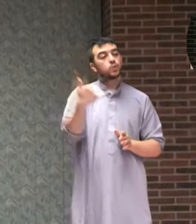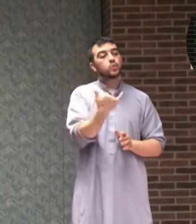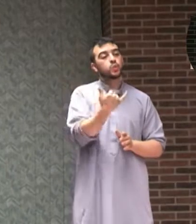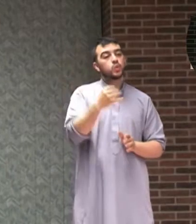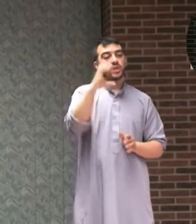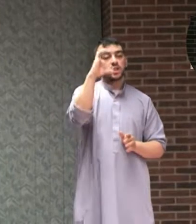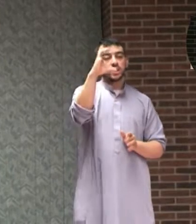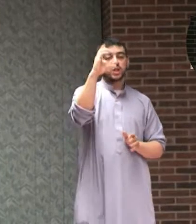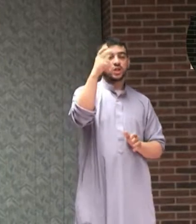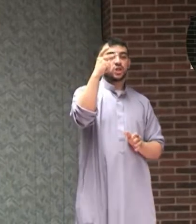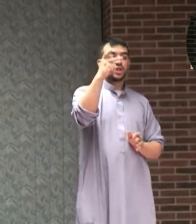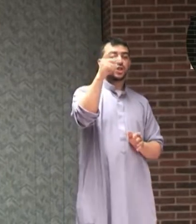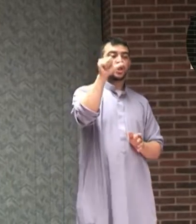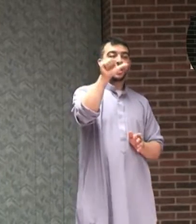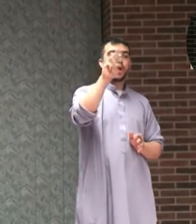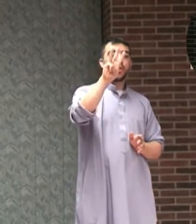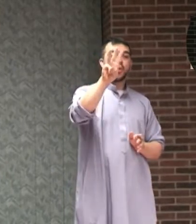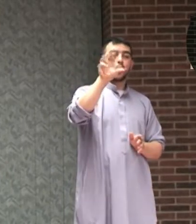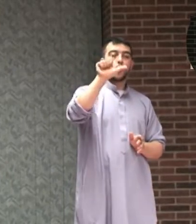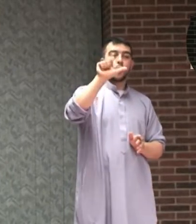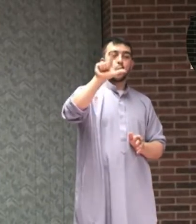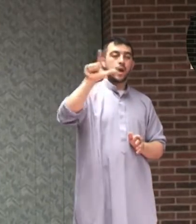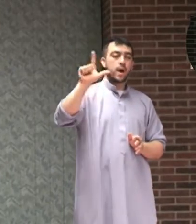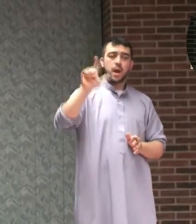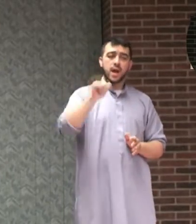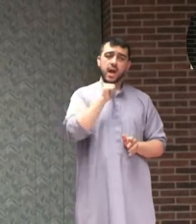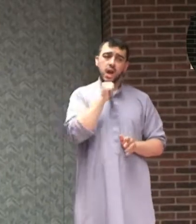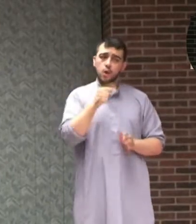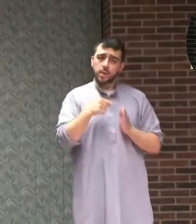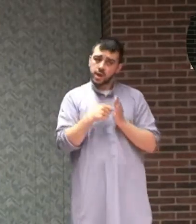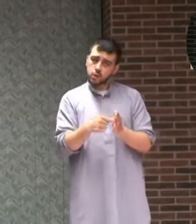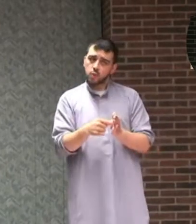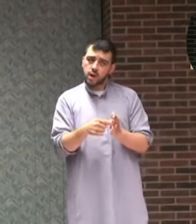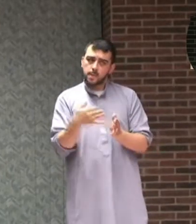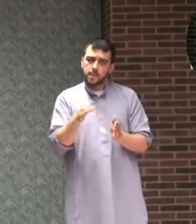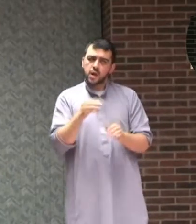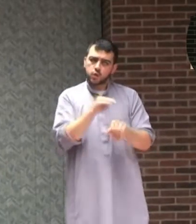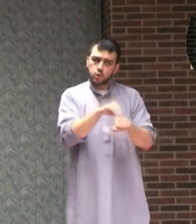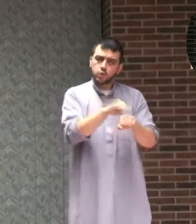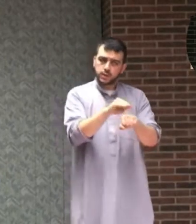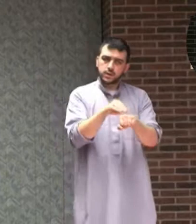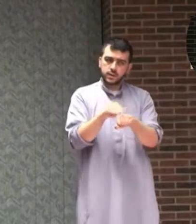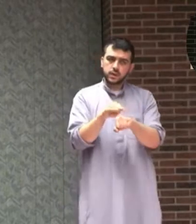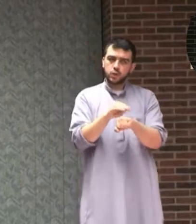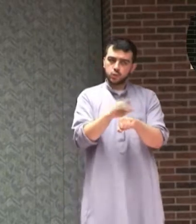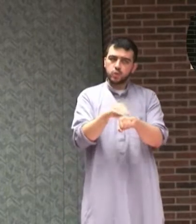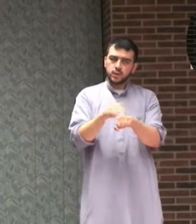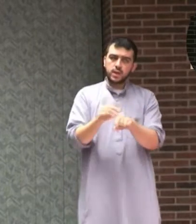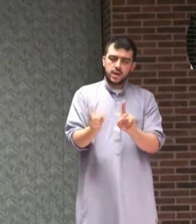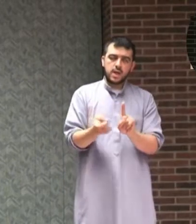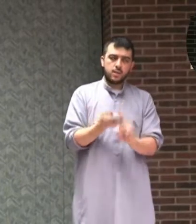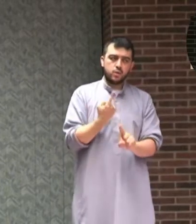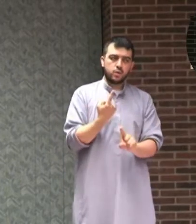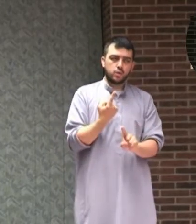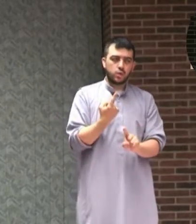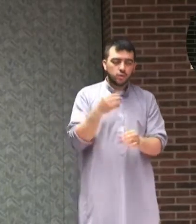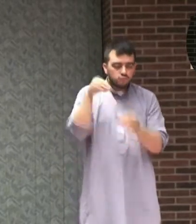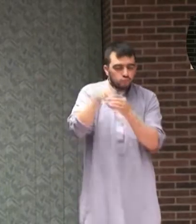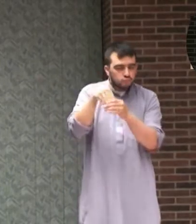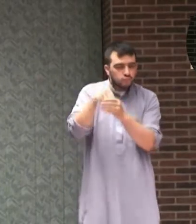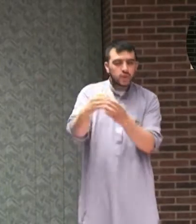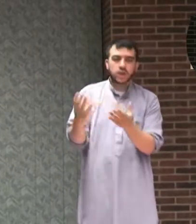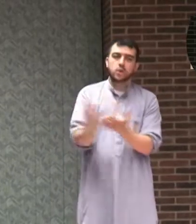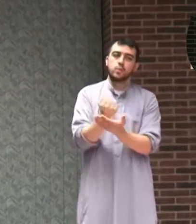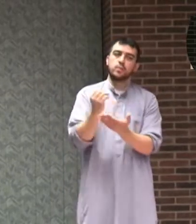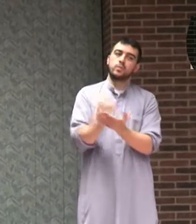qu'il convient aux croyants. Bien sûr, c'est surérogatoire, ce n'est pas obligatoire, mais il convient vraiment aux croyants de s'y